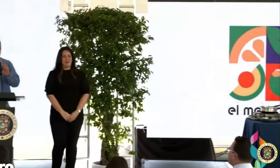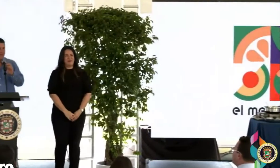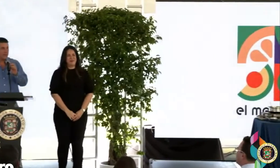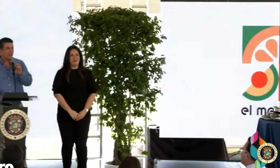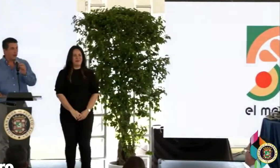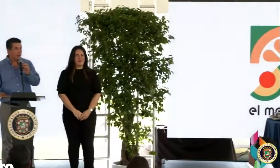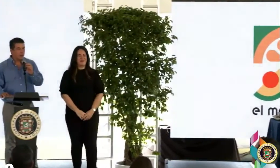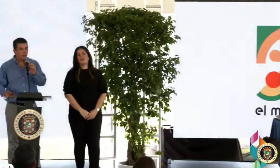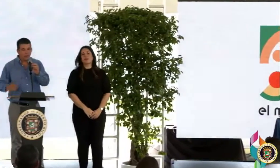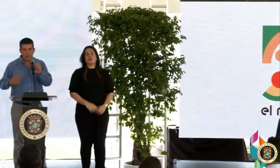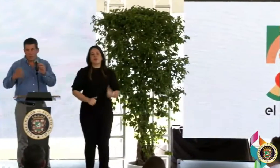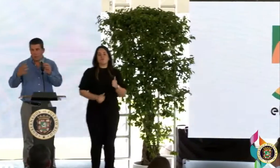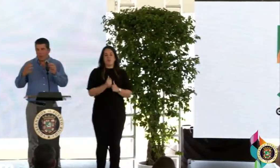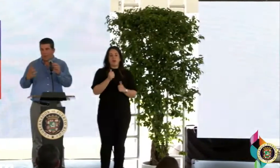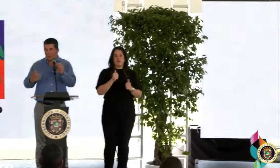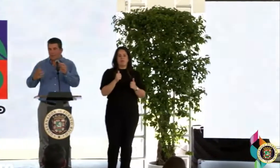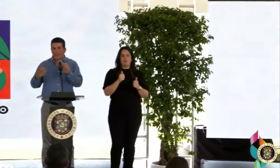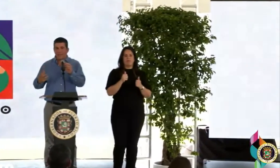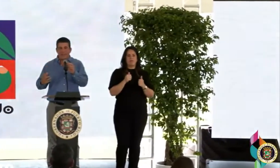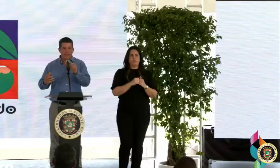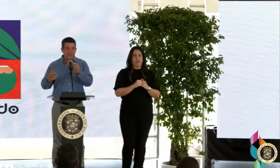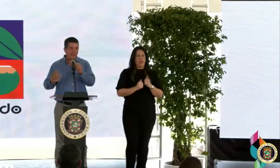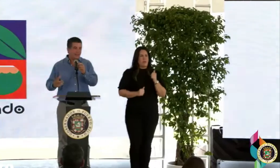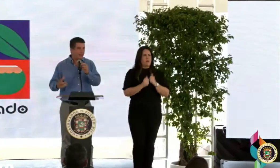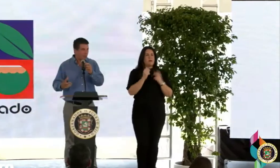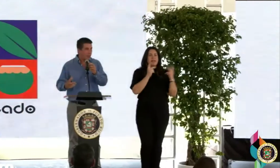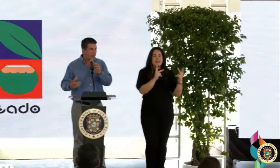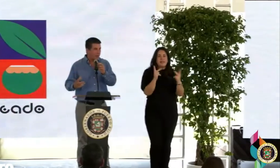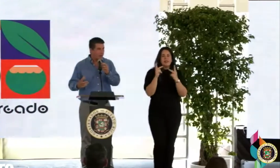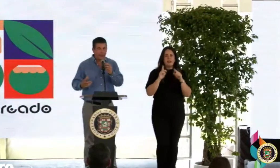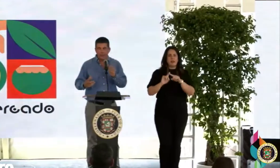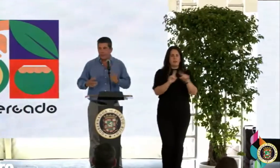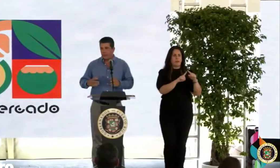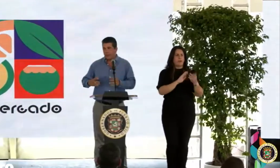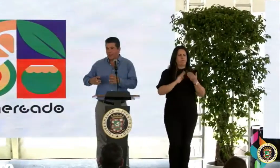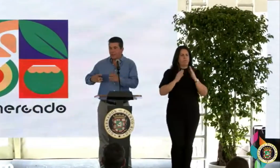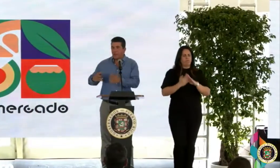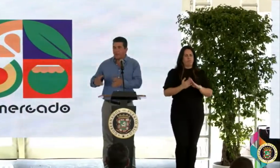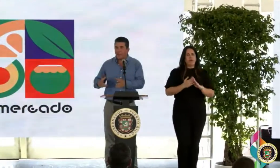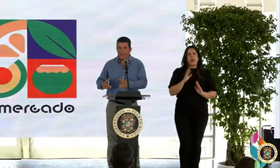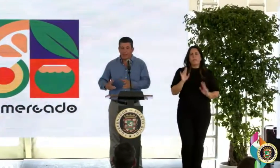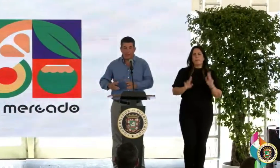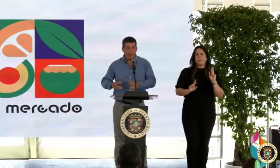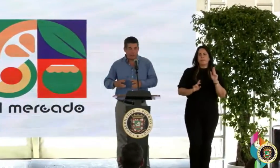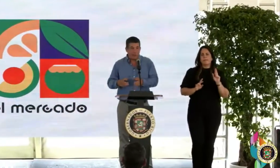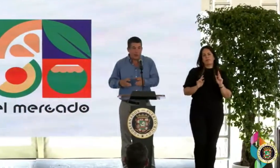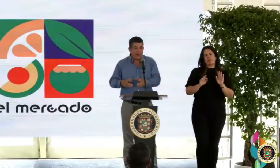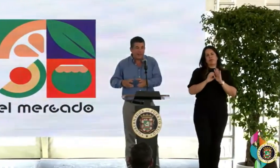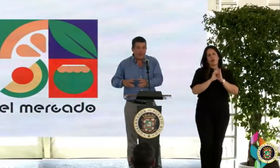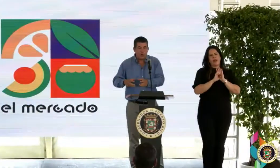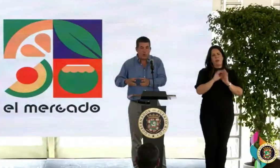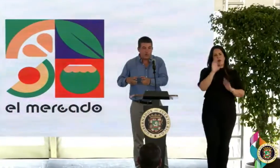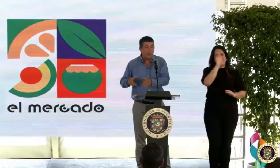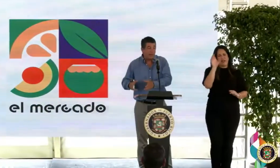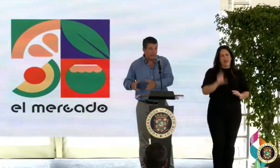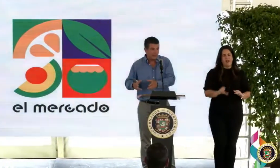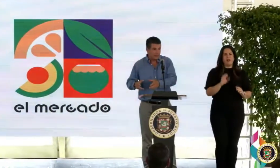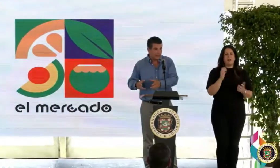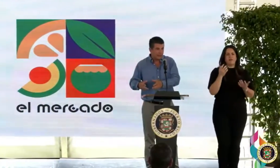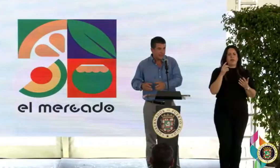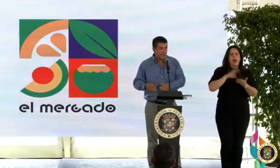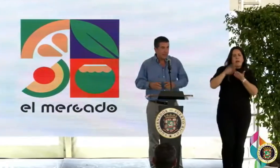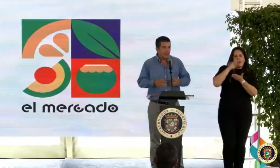una de las atracciones con más visitas en diferentes ciudades, si la gente va a Italia, pues coge una clase de cómo hacer